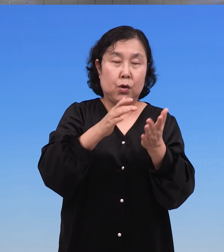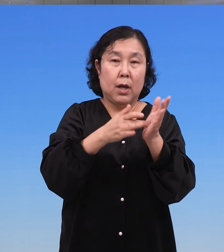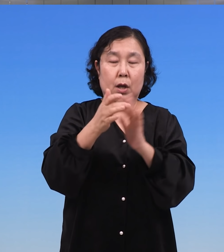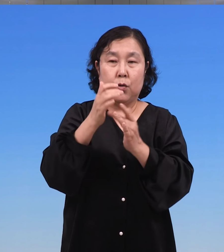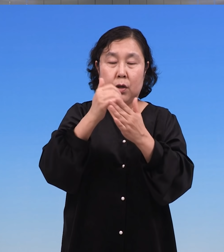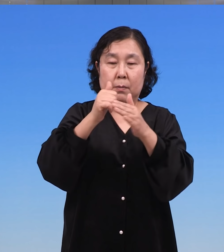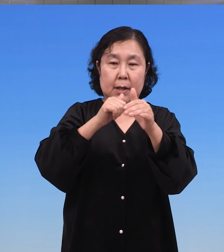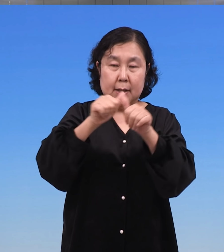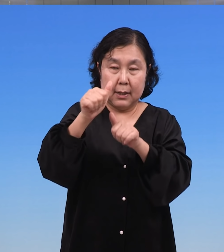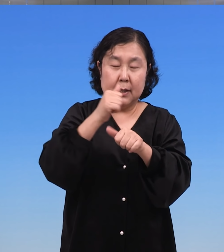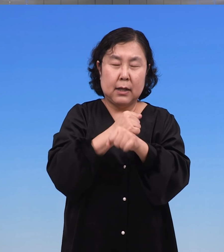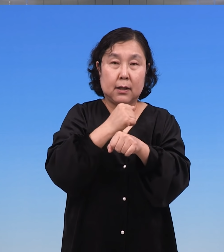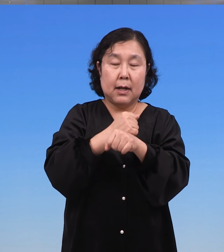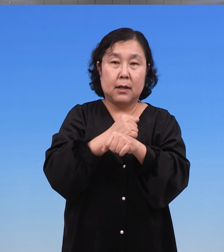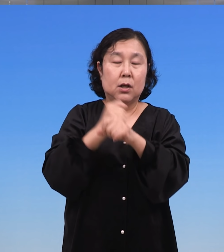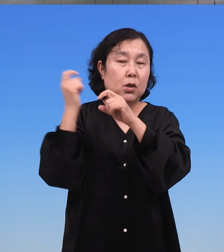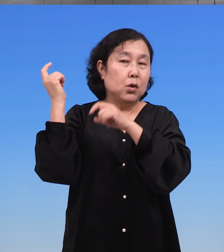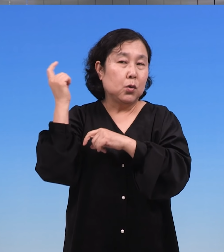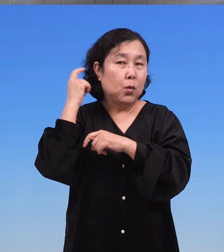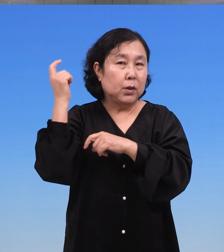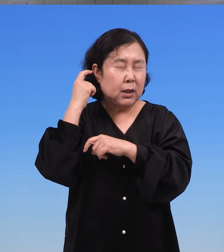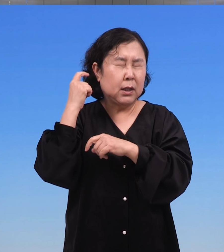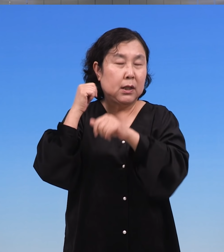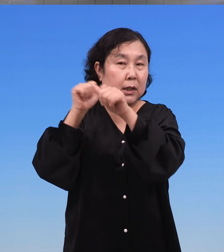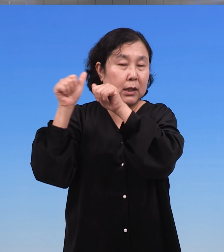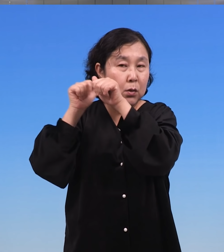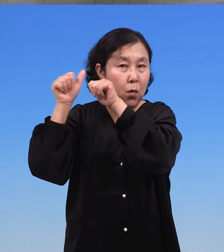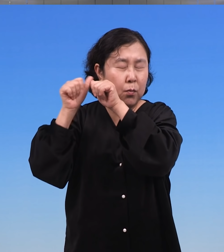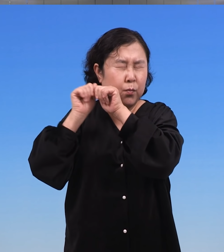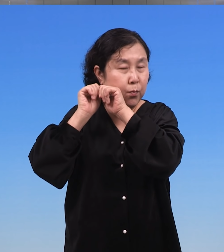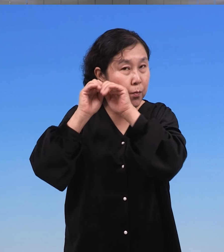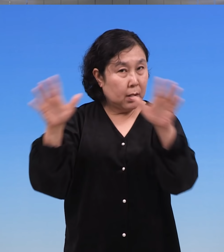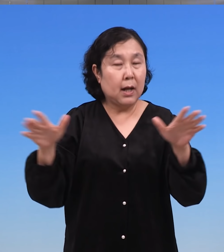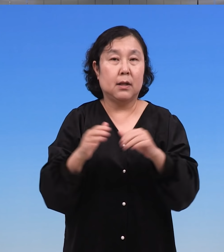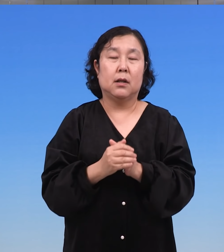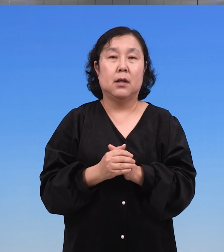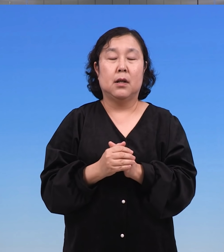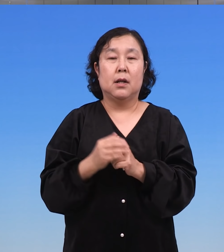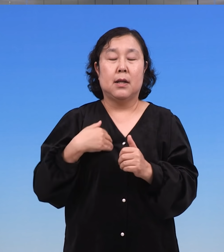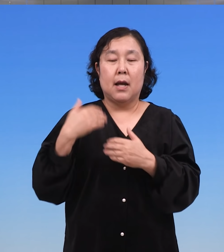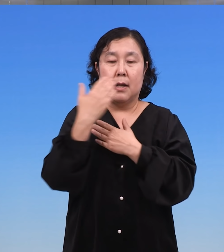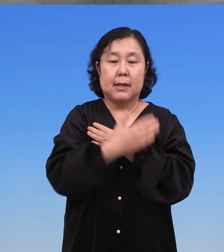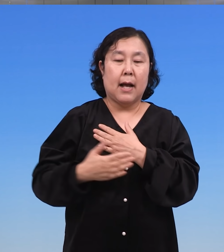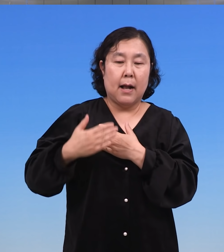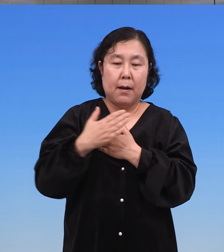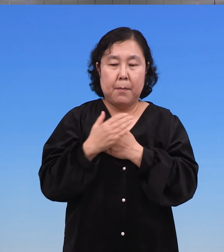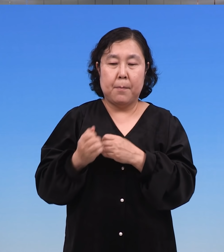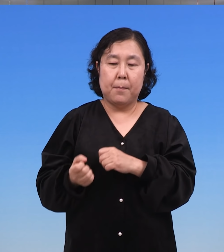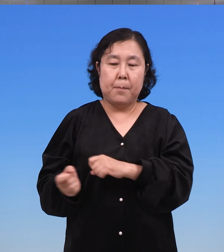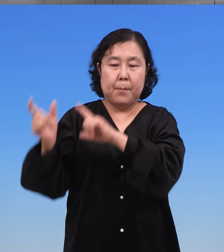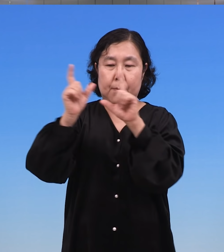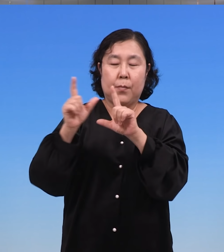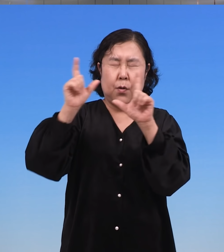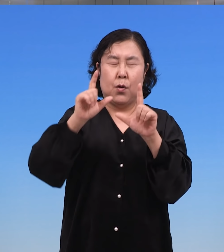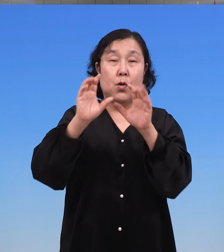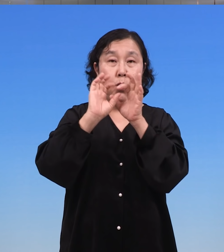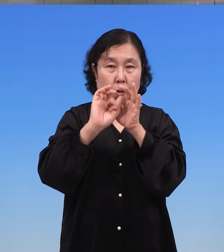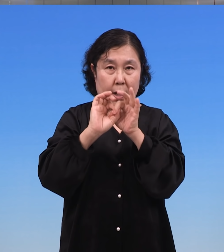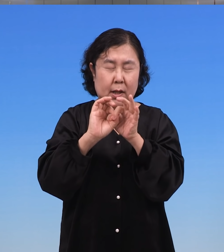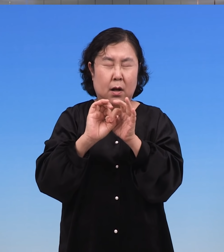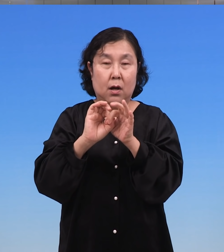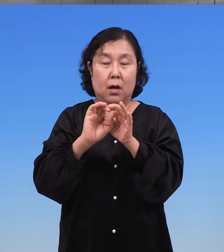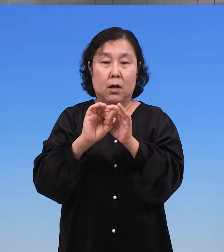예수가 승리하셨다는 이 소식을 전하는, 입으로만이 아니라 우리의 전 삶을 통하여 내가 죽으면 주님은